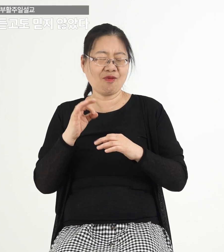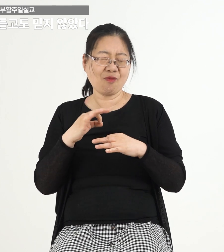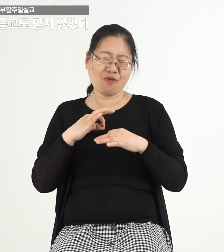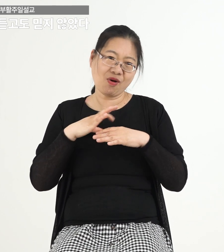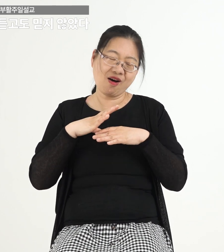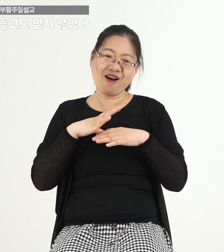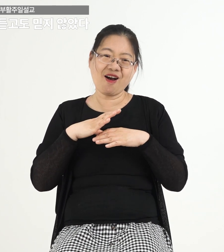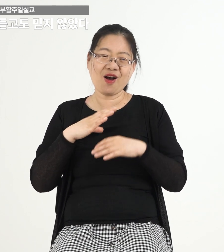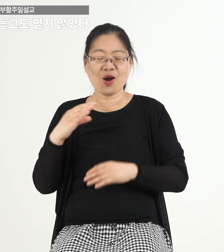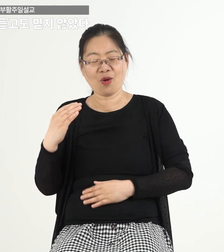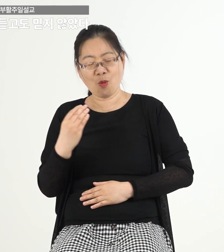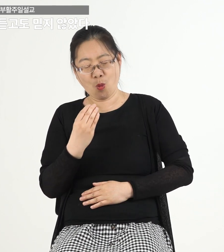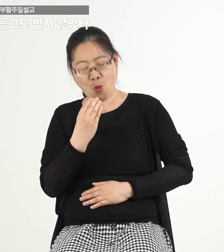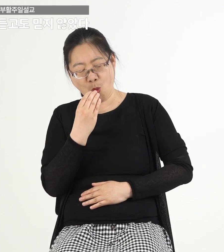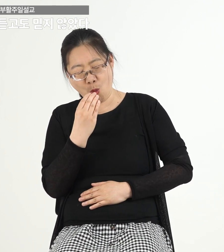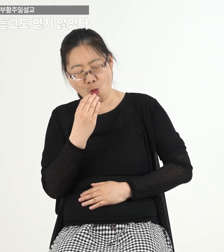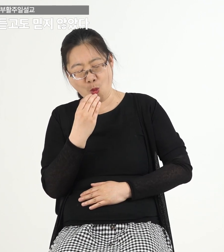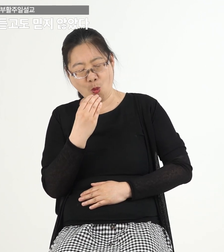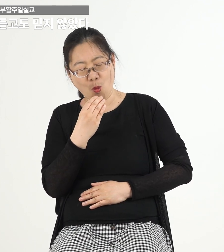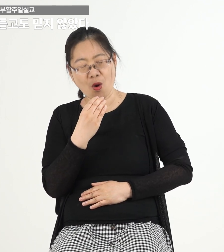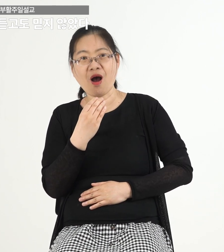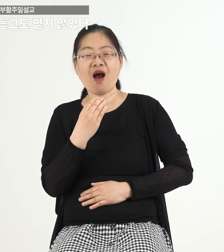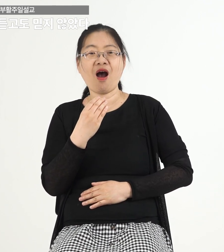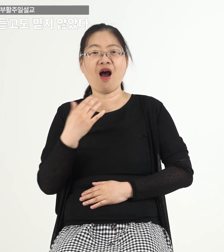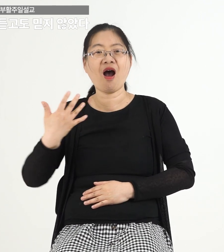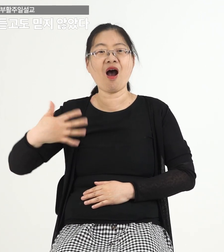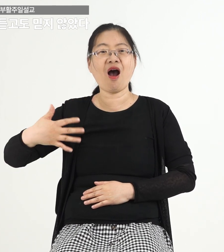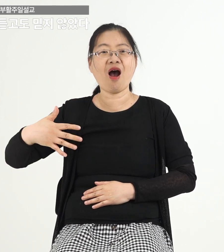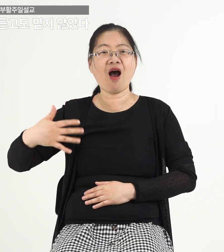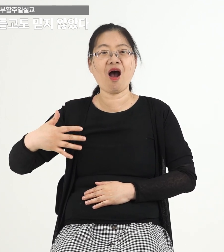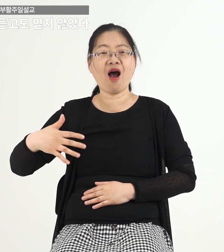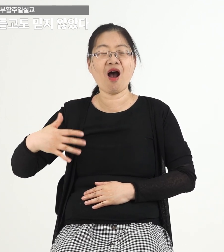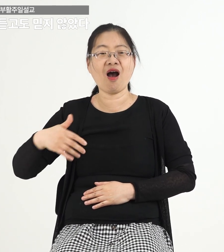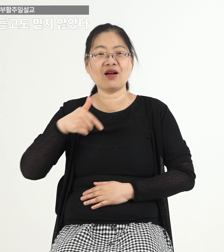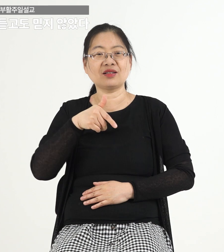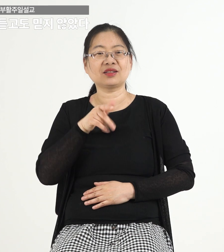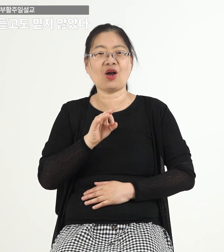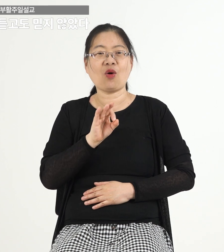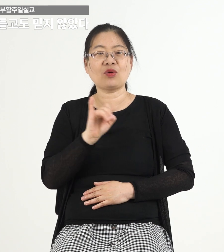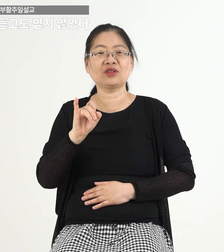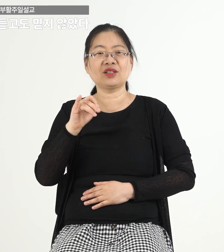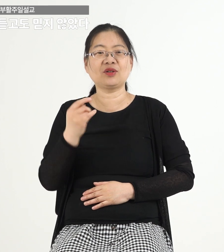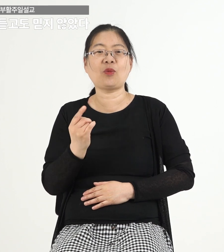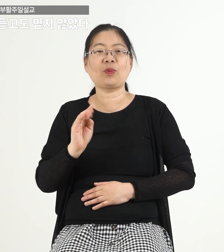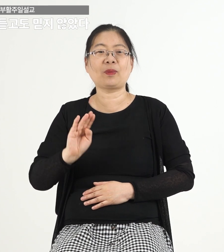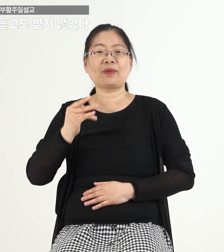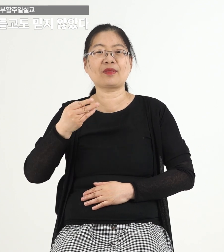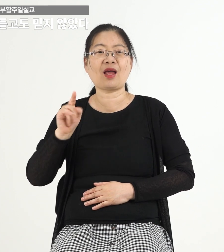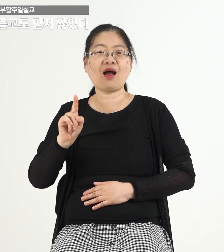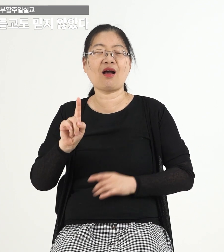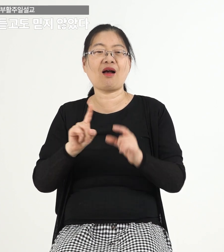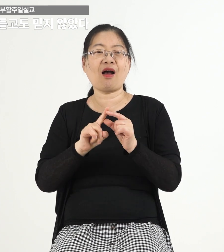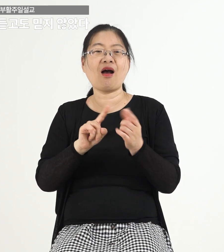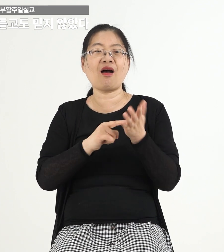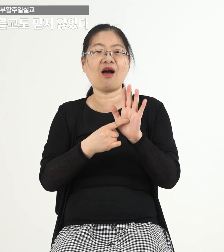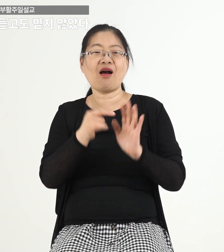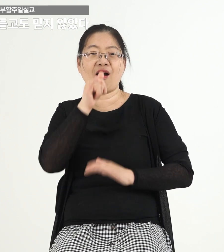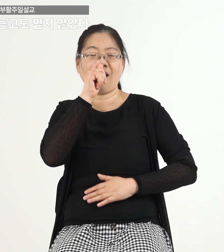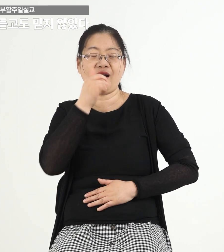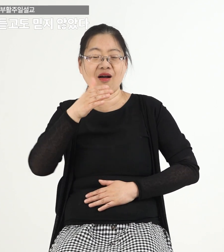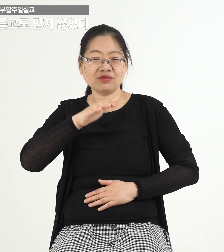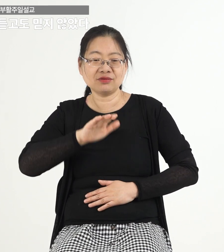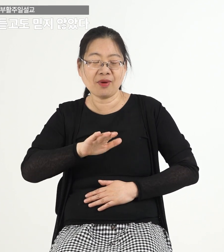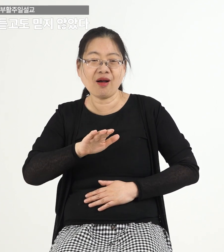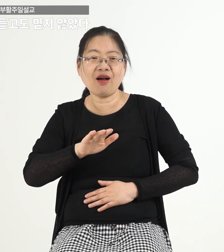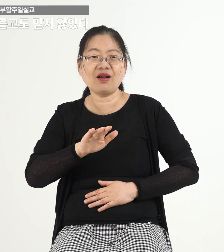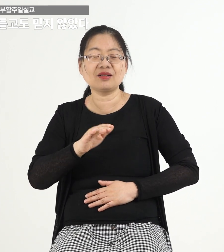경이로운 그 경이롭다는 말밖에는 표현이 안 되죠. 그런데 그 사람들의 반응을